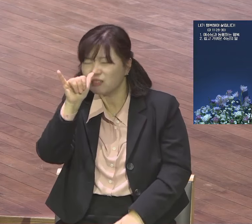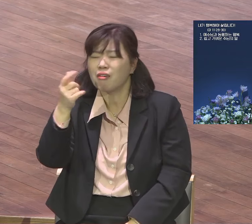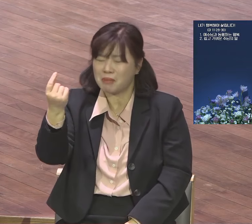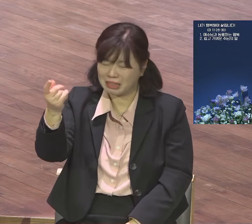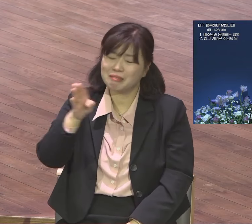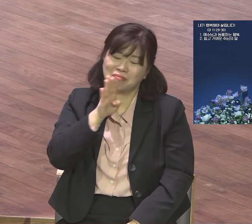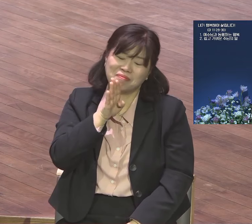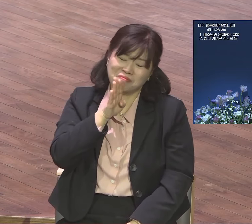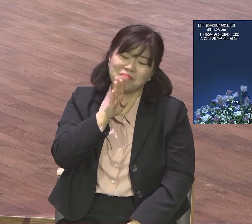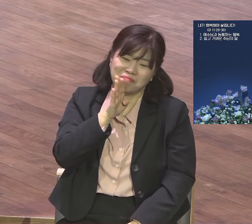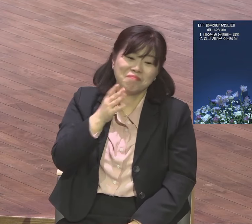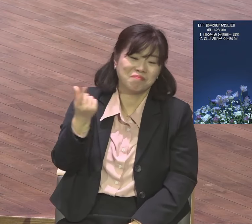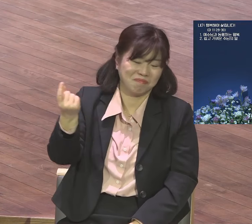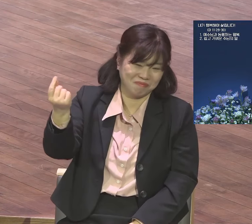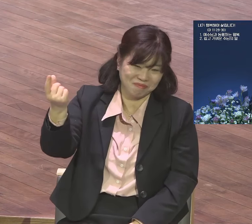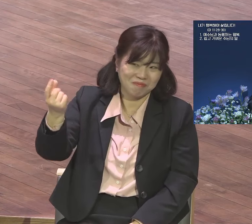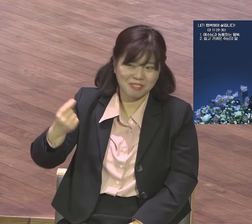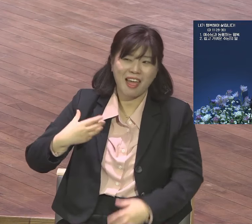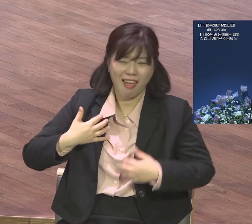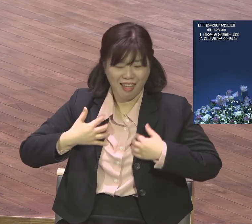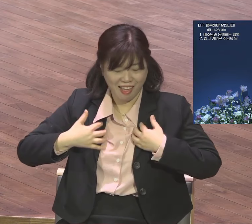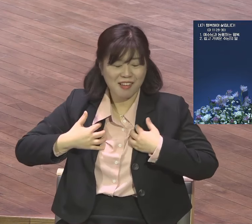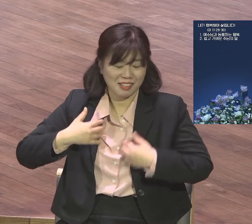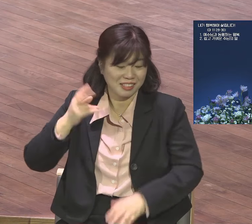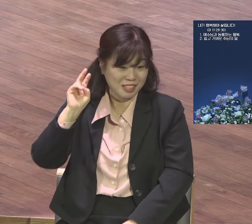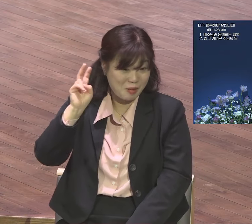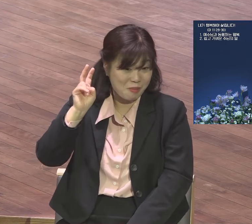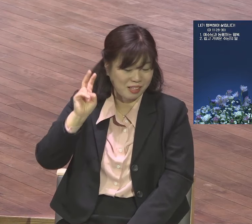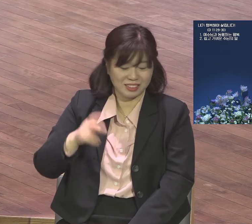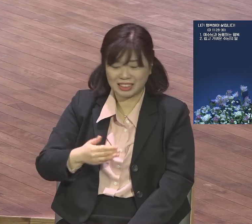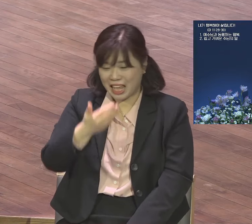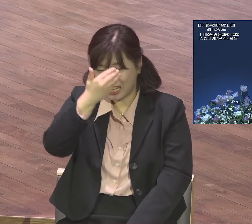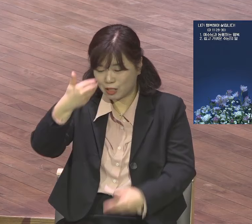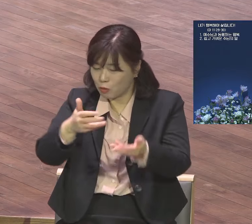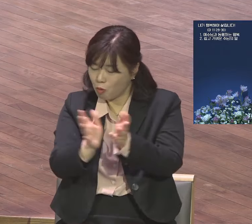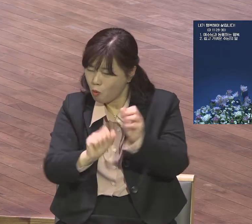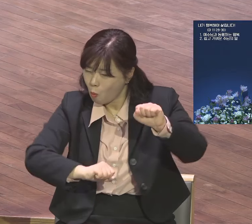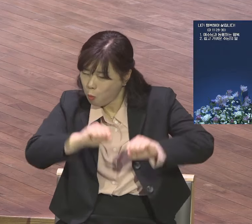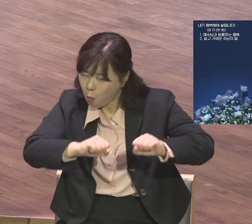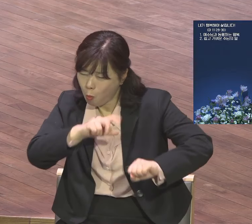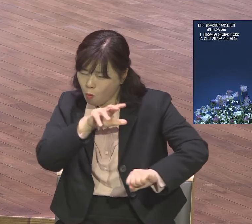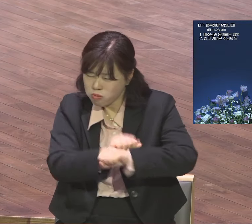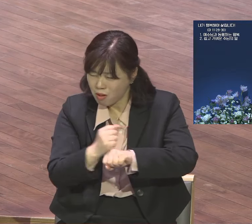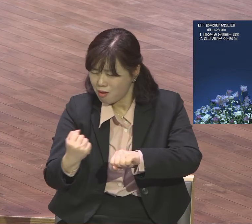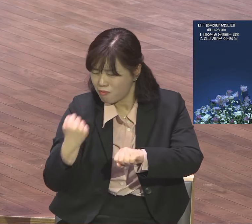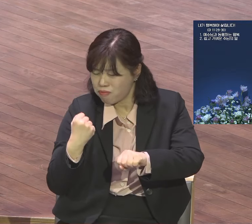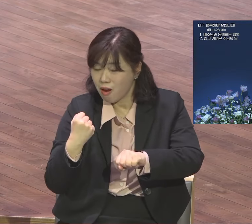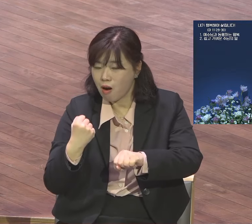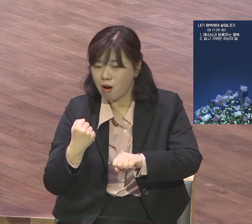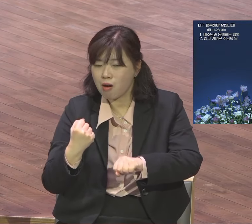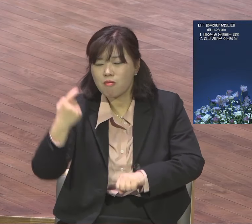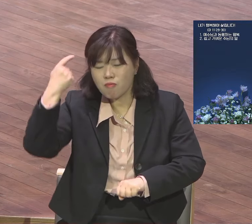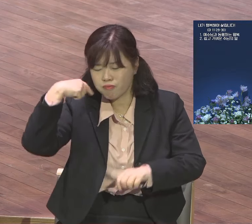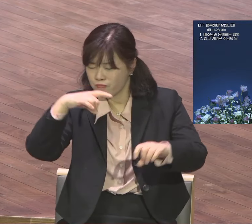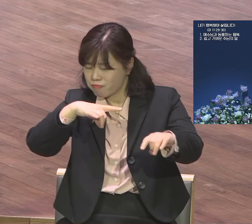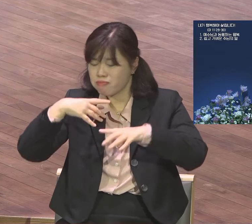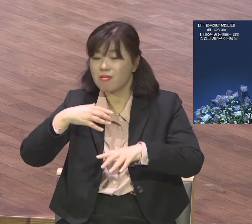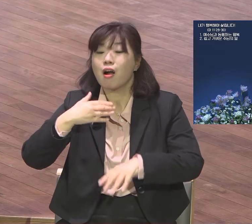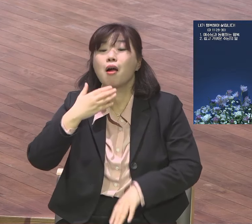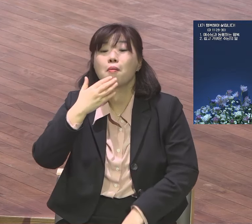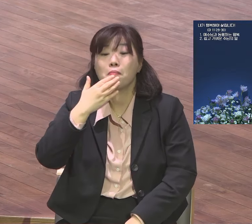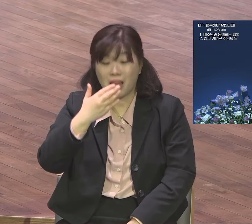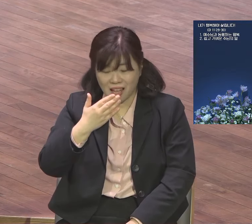흘러넘칩니다. 청년회가 정말 살아있는 그런 역동이 있습니다. 영적